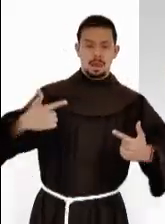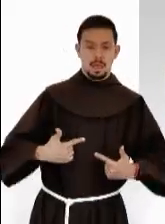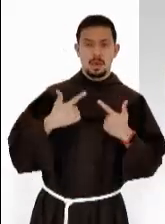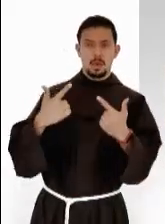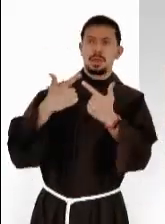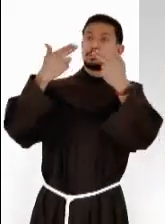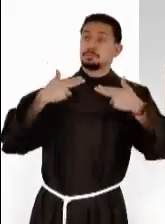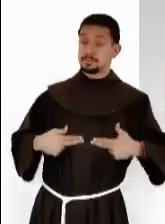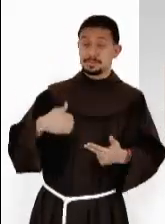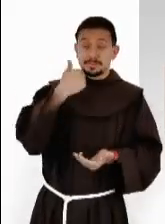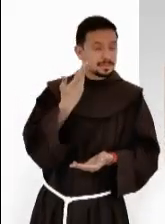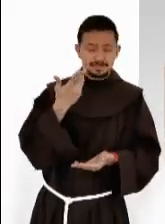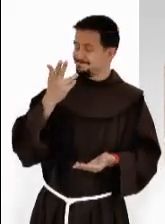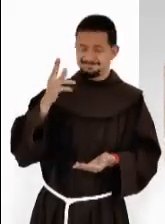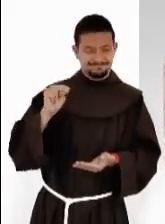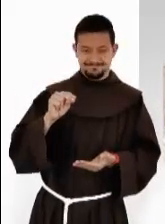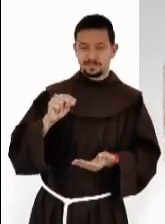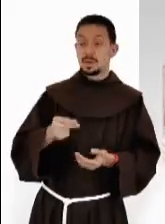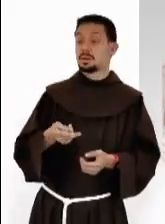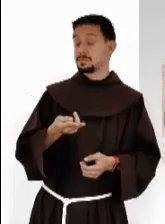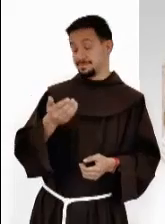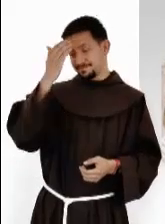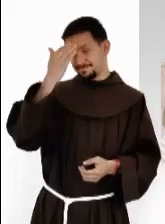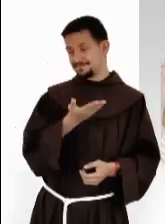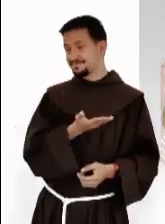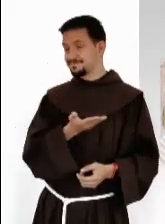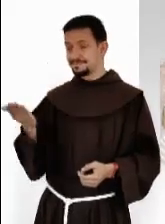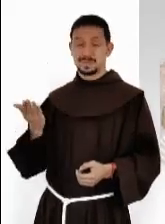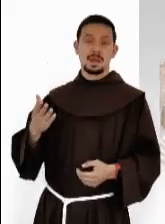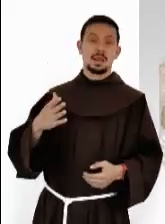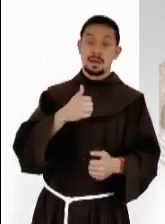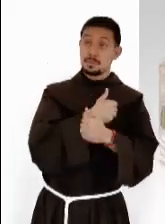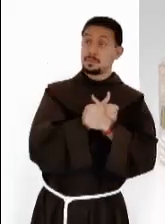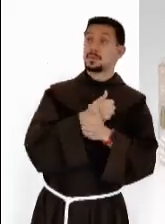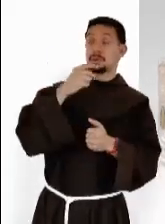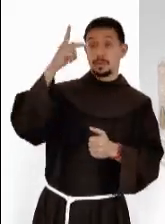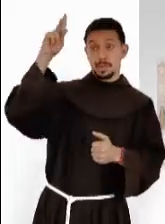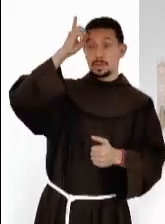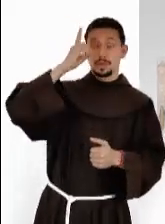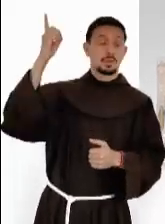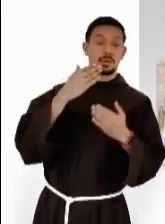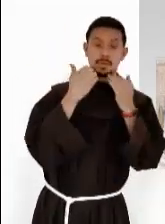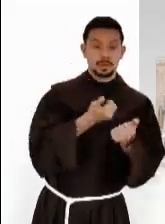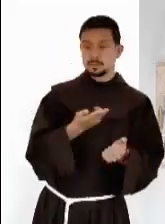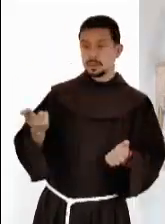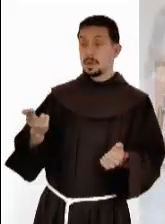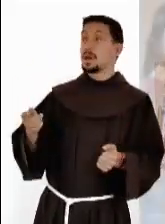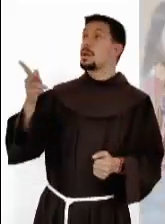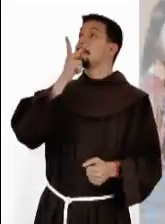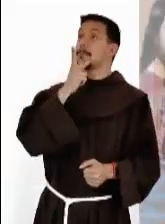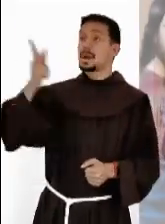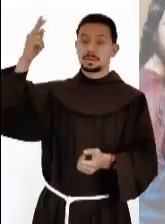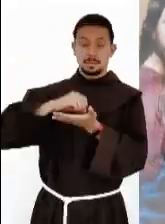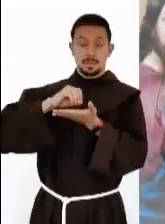hombres, es que los conozco y sé que el amor de Dios no está en ellos. Yo he venido en nombre de mi Padre, y ustedes no me han